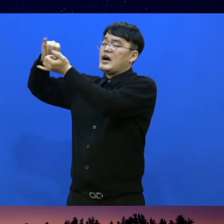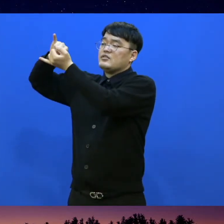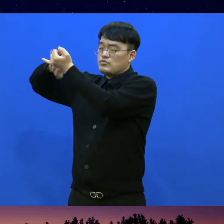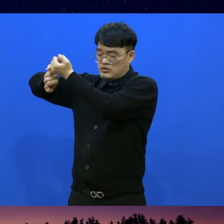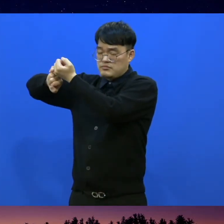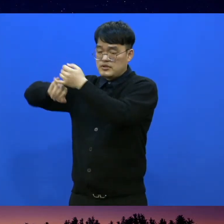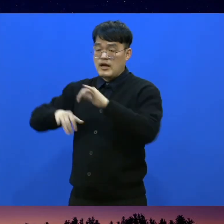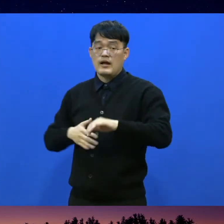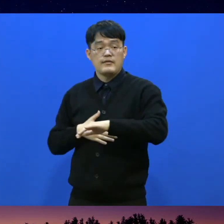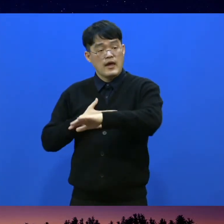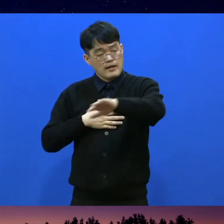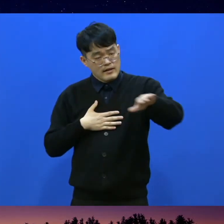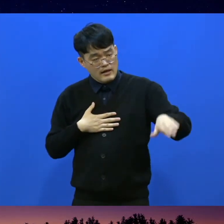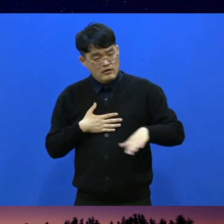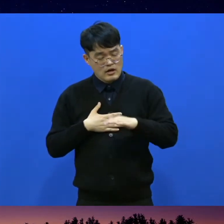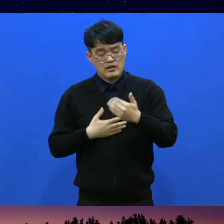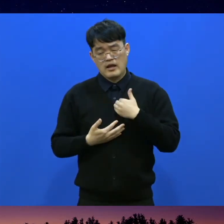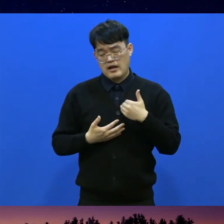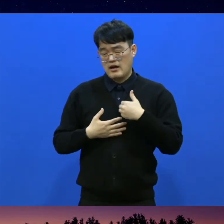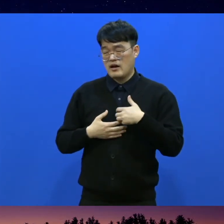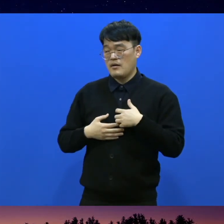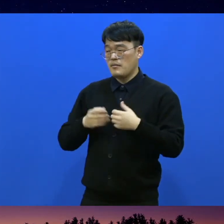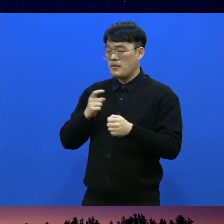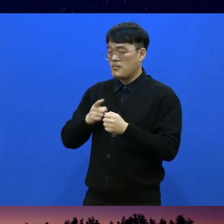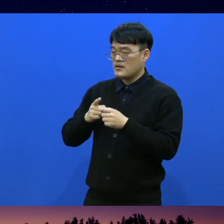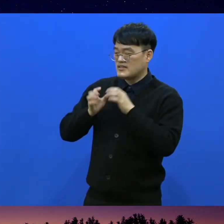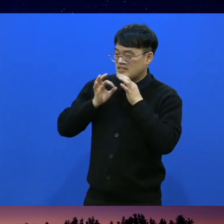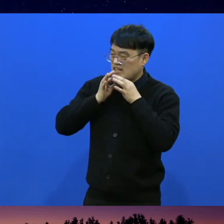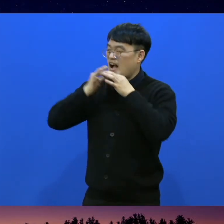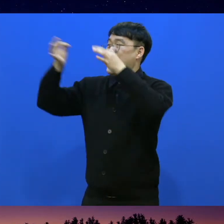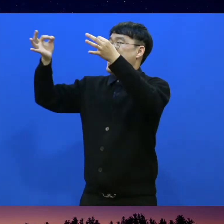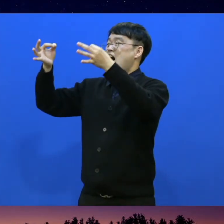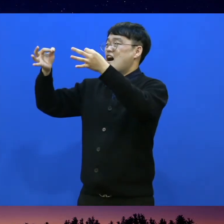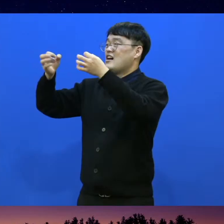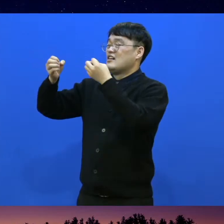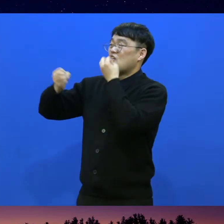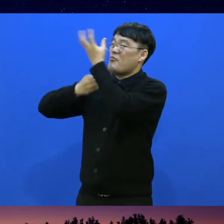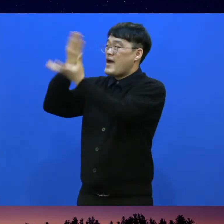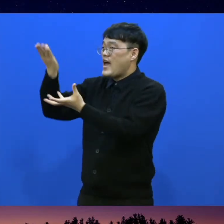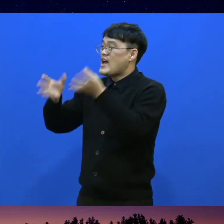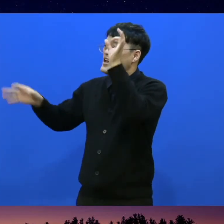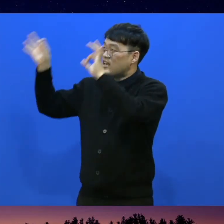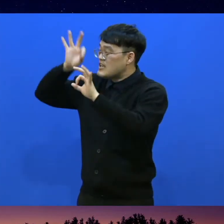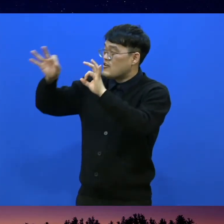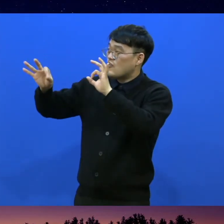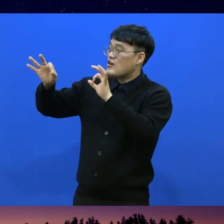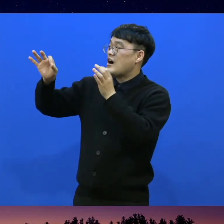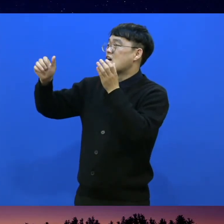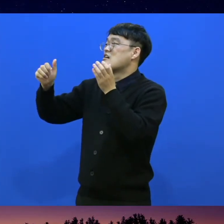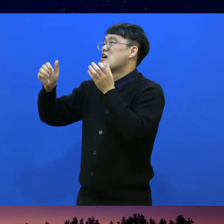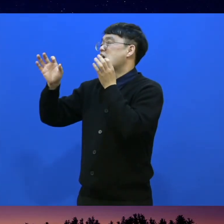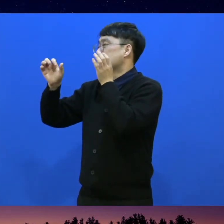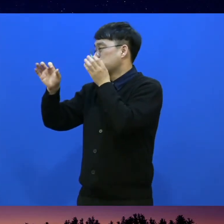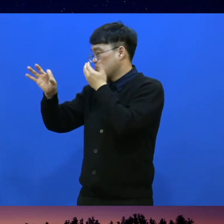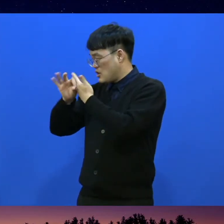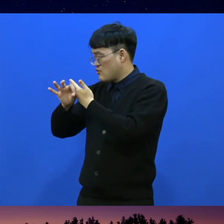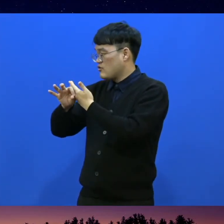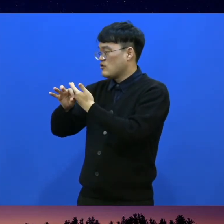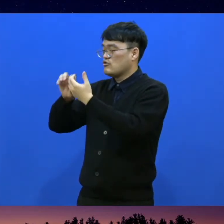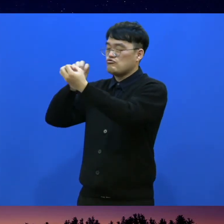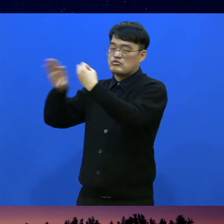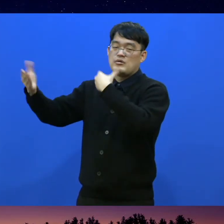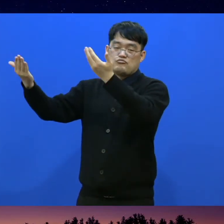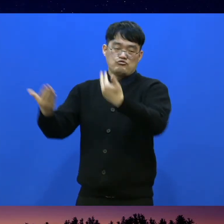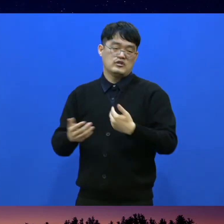만큼 열어보라는 거죠. 내가 얼마든지 너가 입을 열면 주겠다. 너가 열 수 있는 만큼 열어보라는